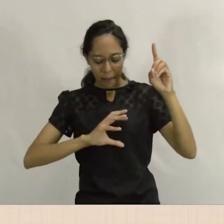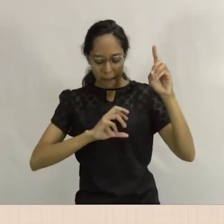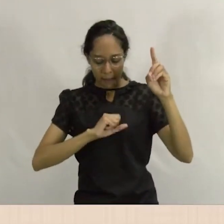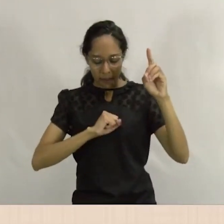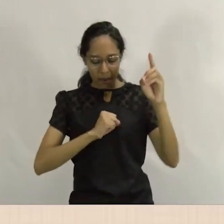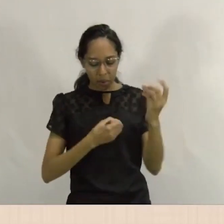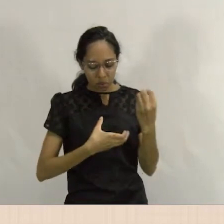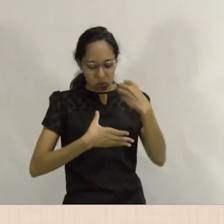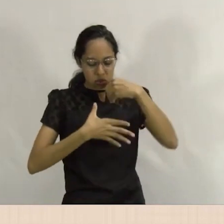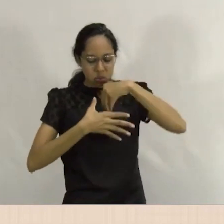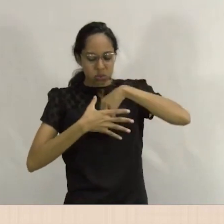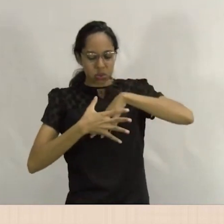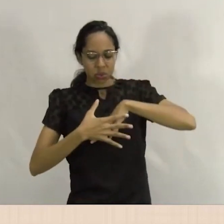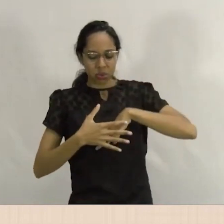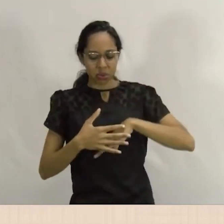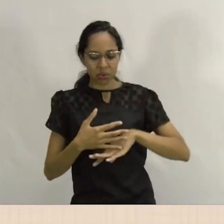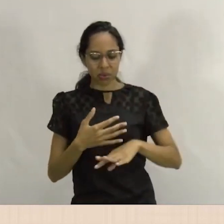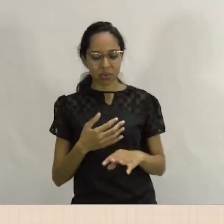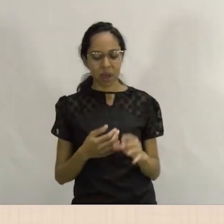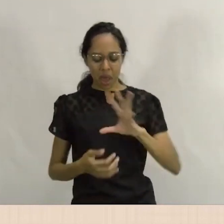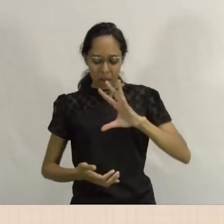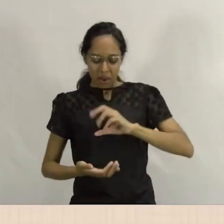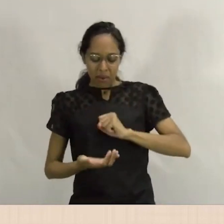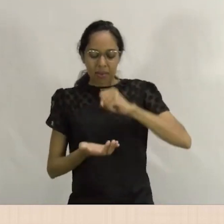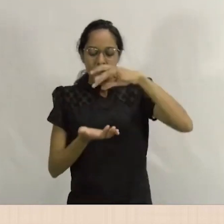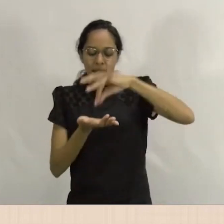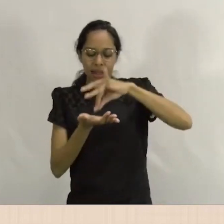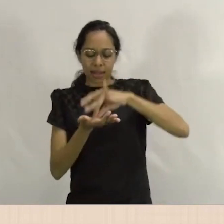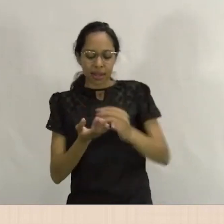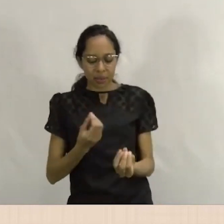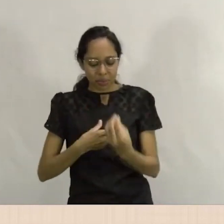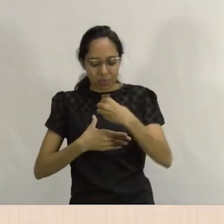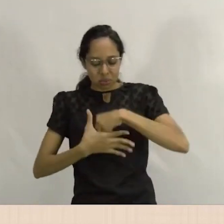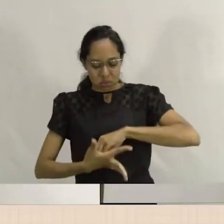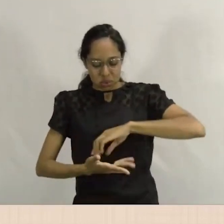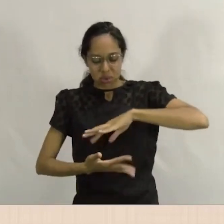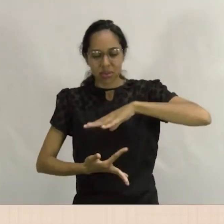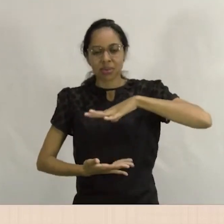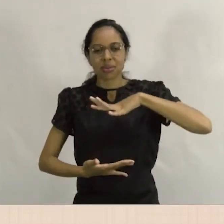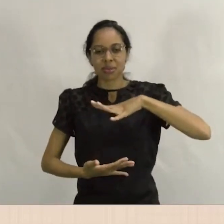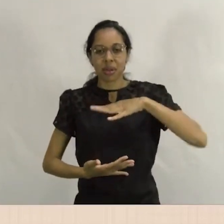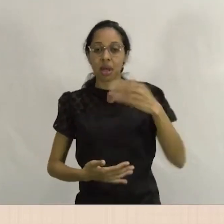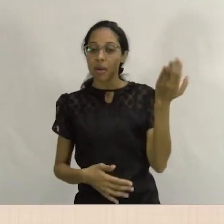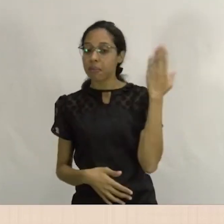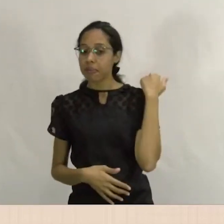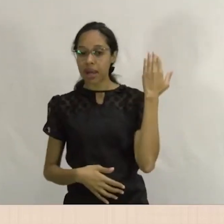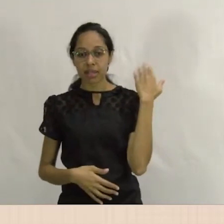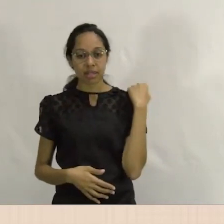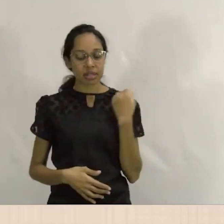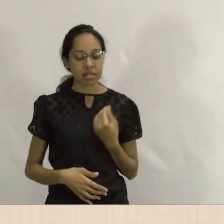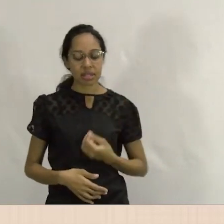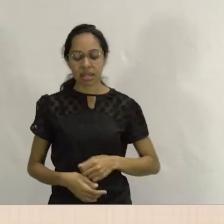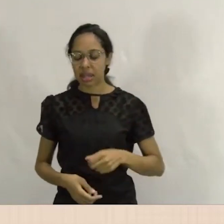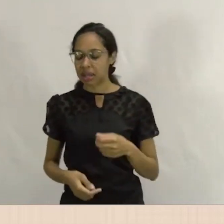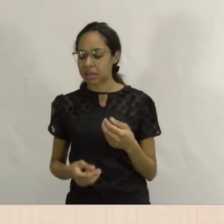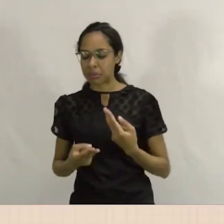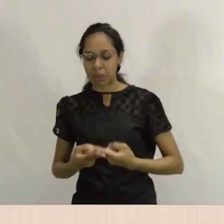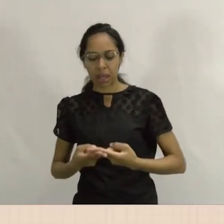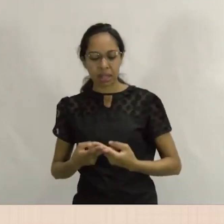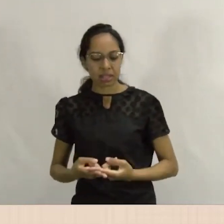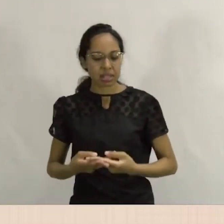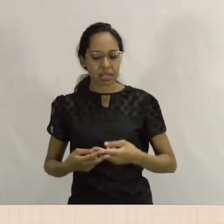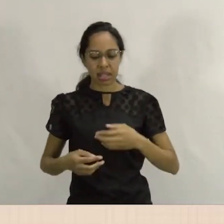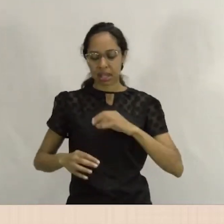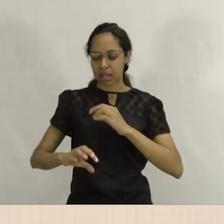sendo enchidos da realidade do amor. Nós que não tínhamos nenhuma compaixão uns para com os outros,